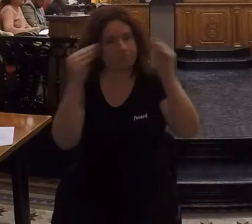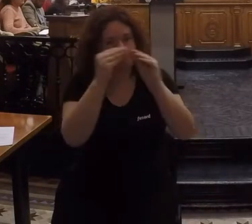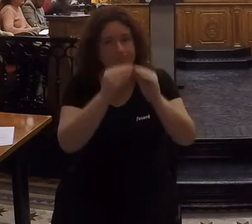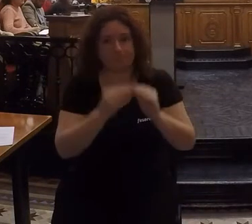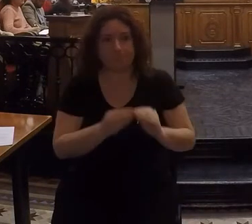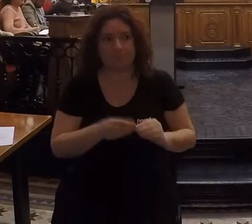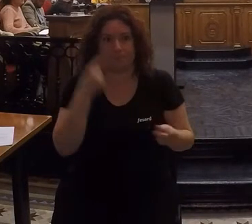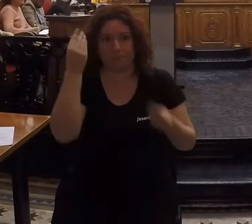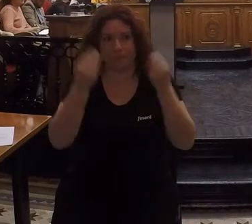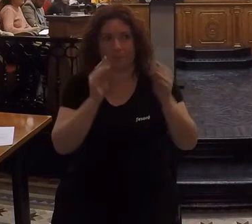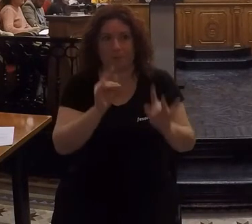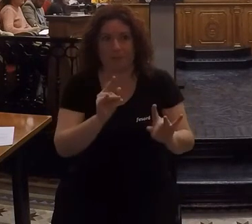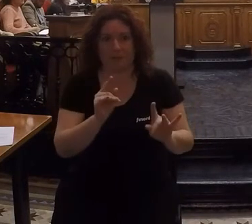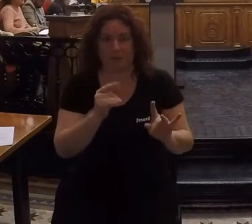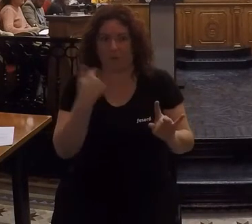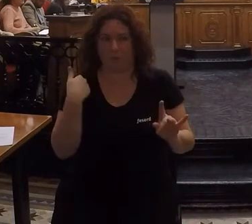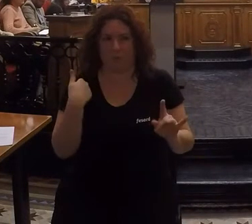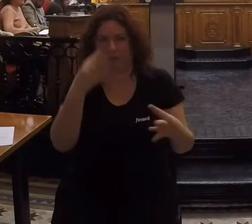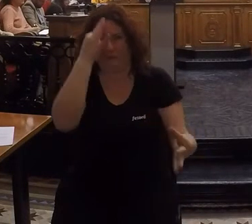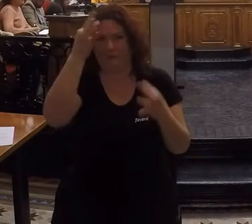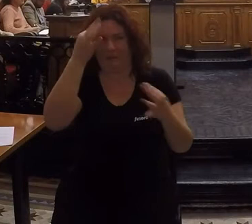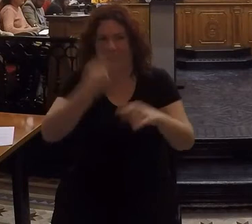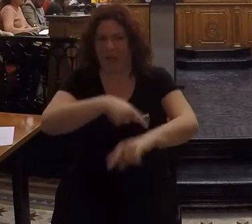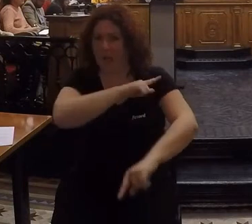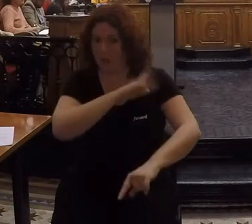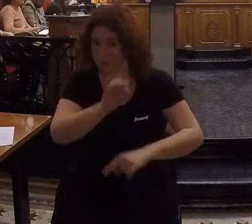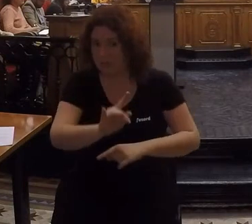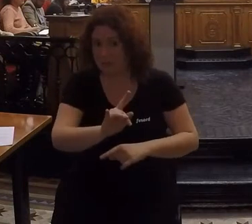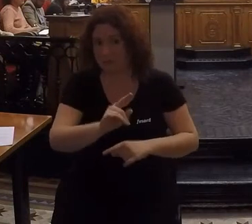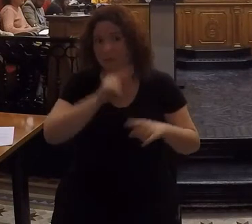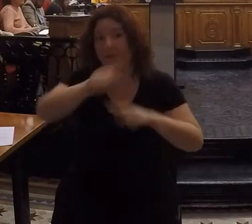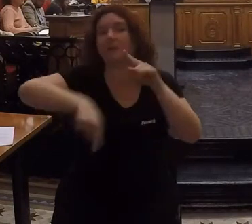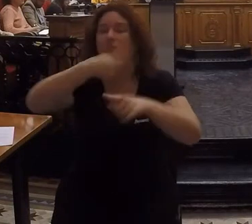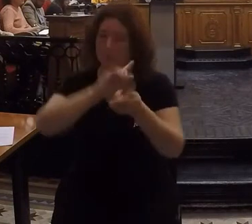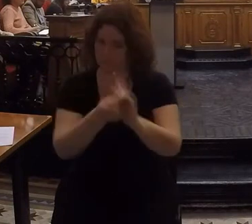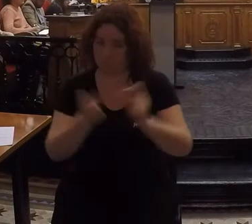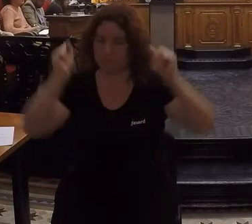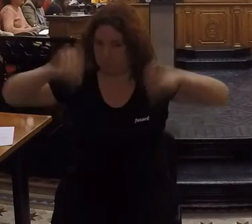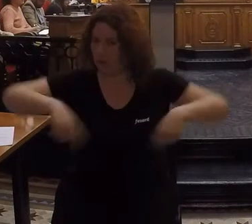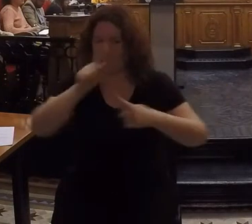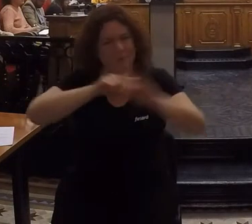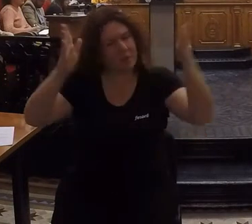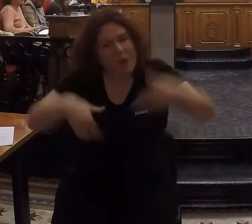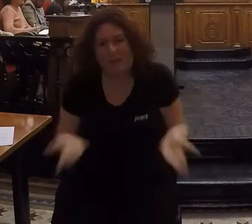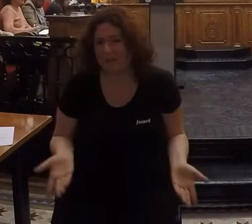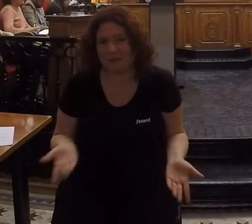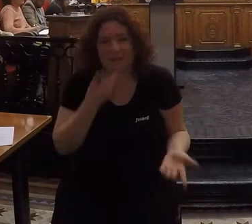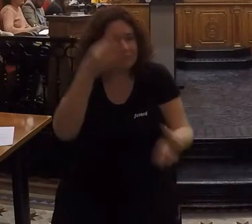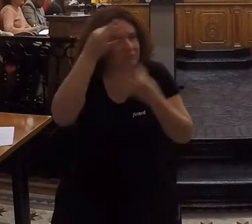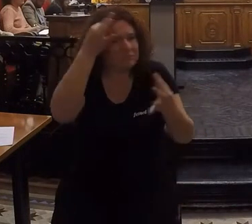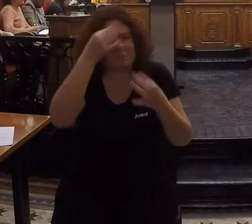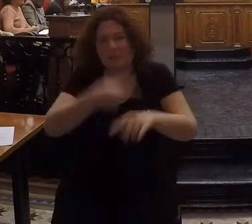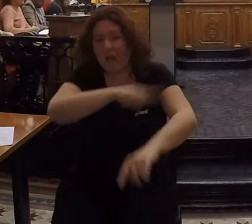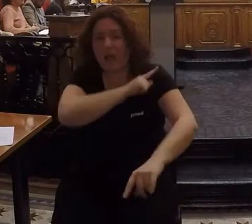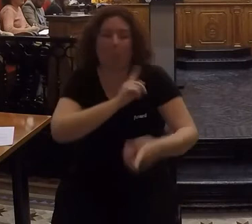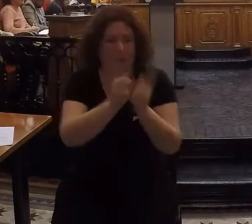muy restrictivos, se procederá a su modificación, si no hay ningún problema. Señor Granero, no